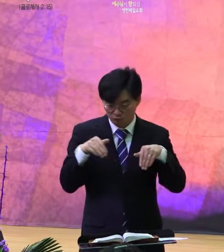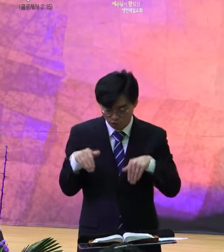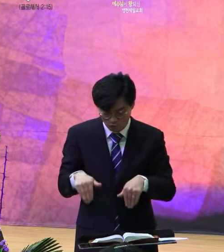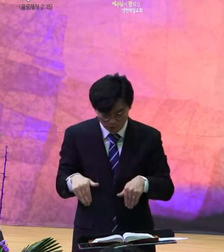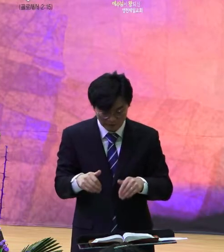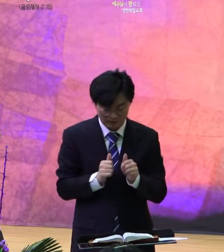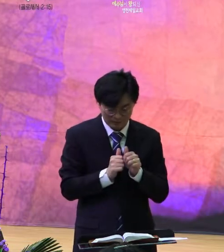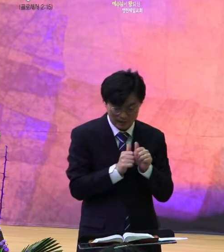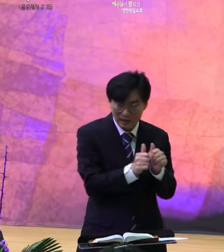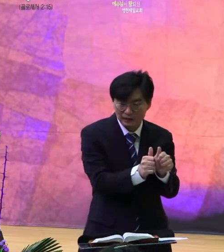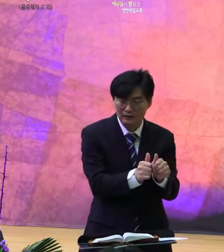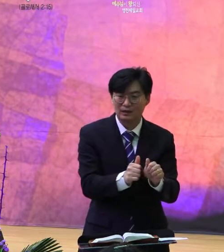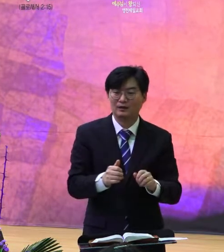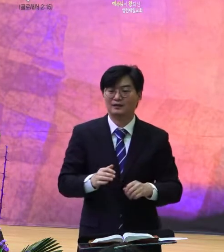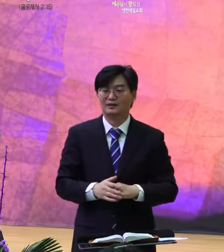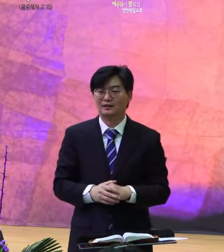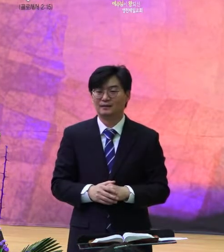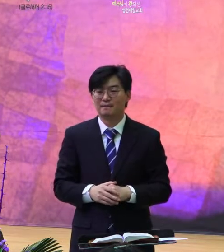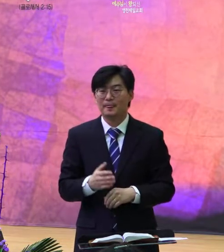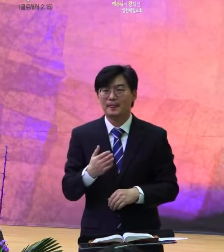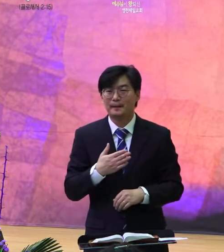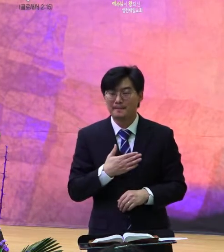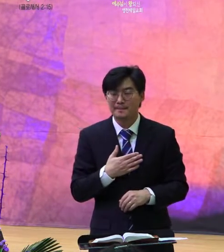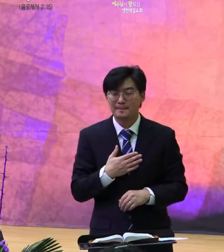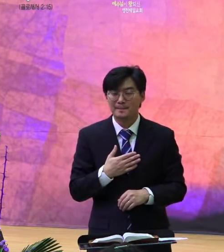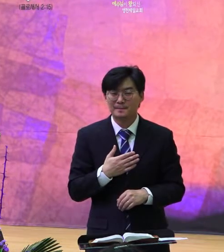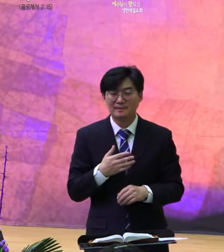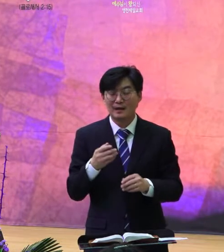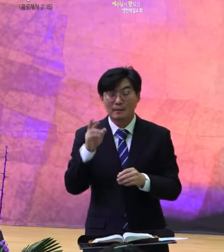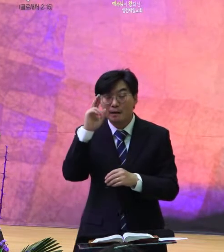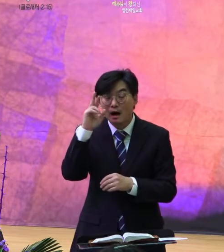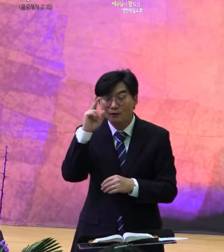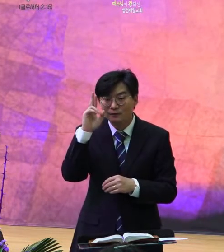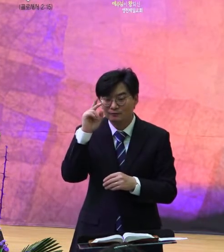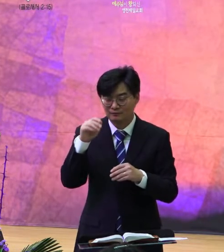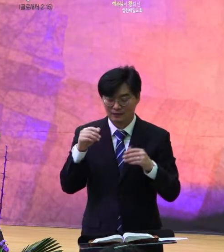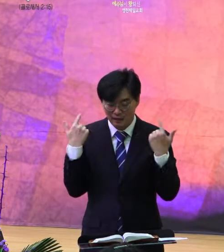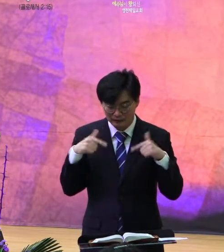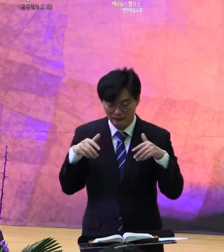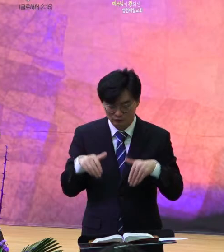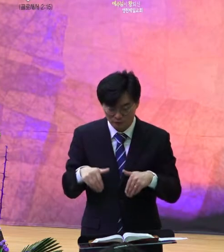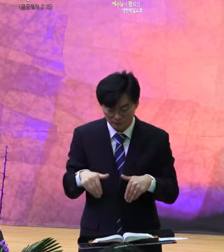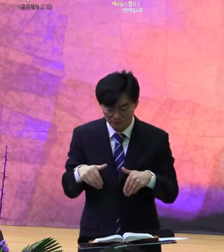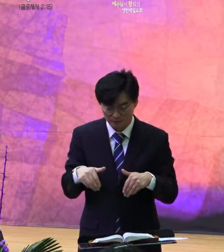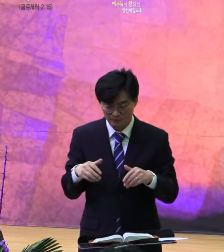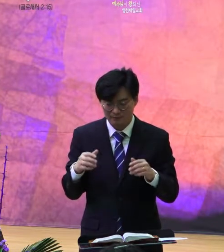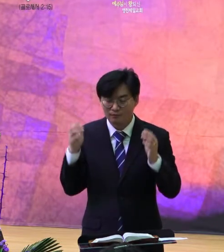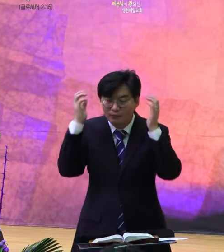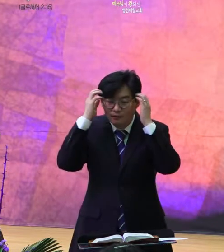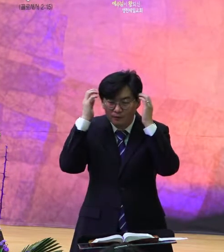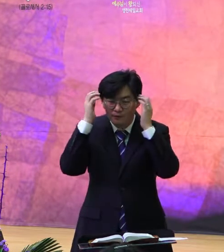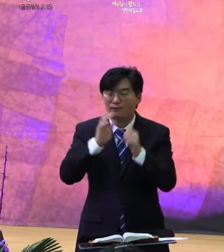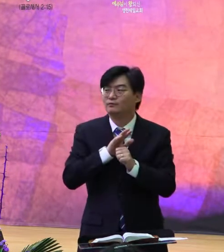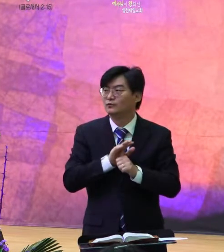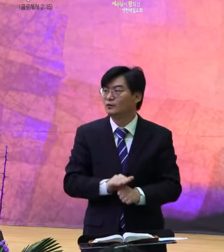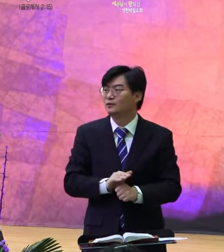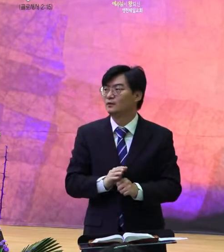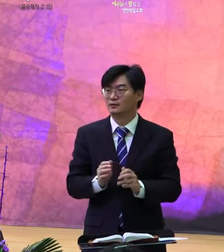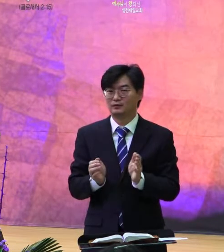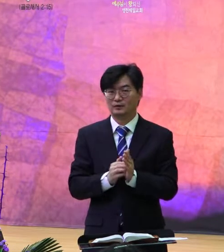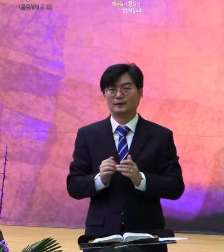길을 걸으면서 유대인들에게 잡혀서 40에 하나 감한 매를 5번이나 맞았습니다.